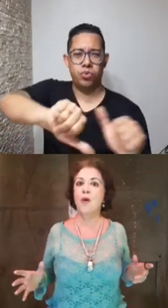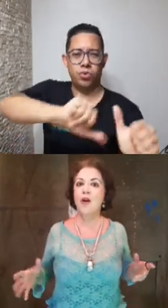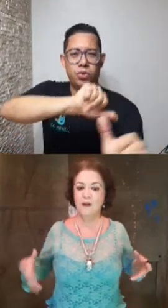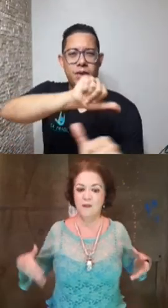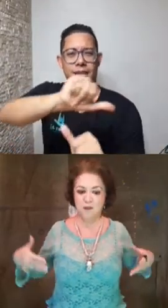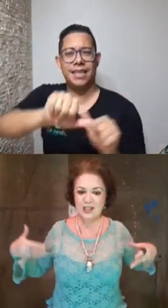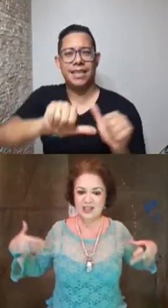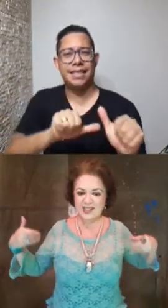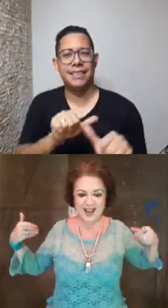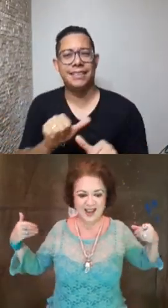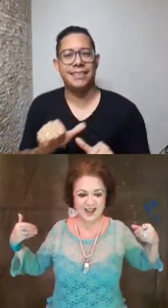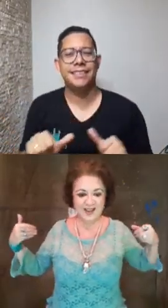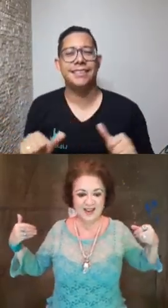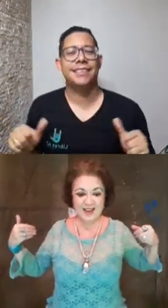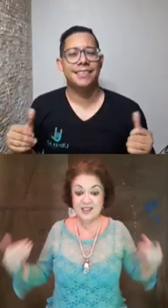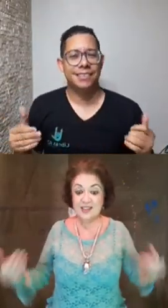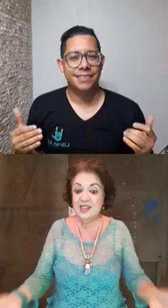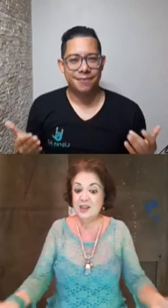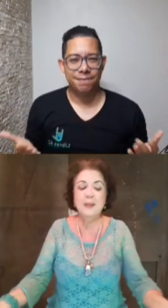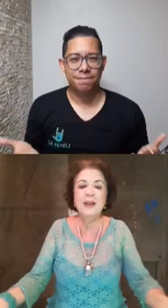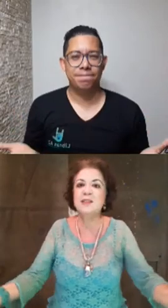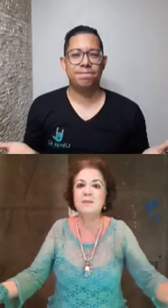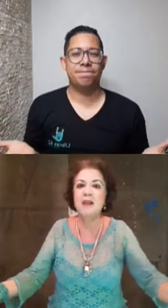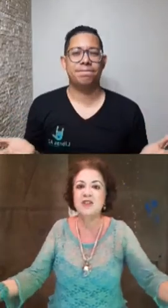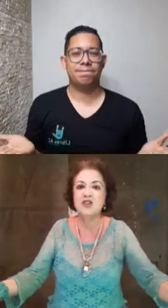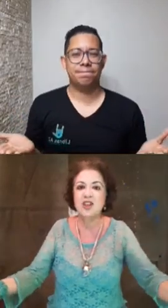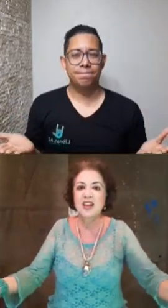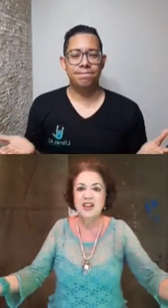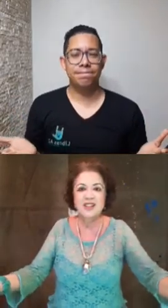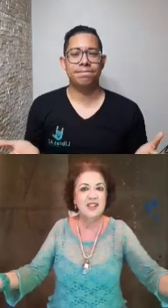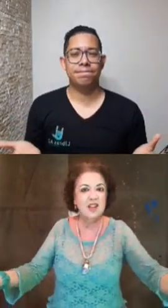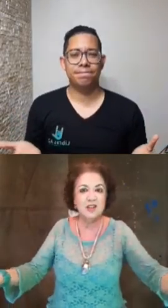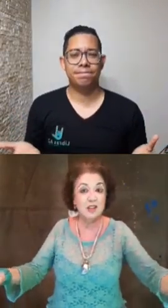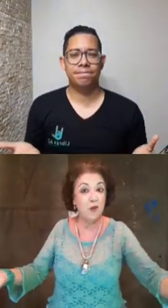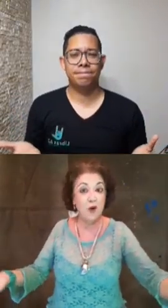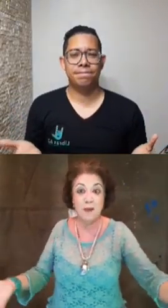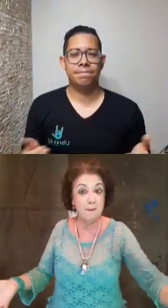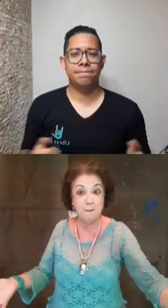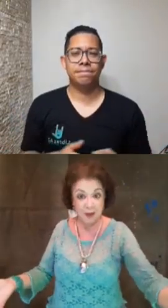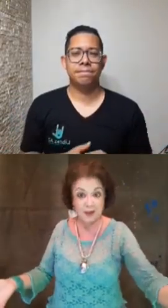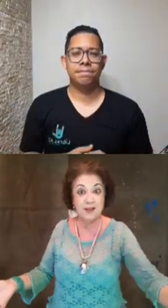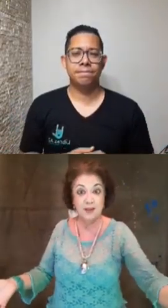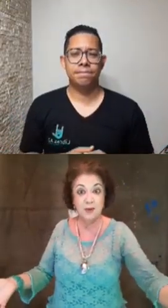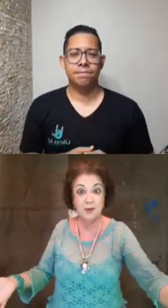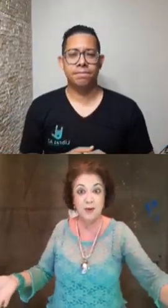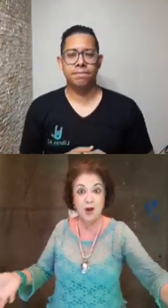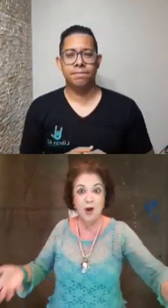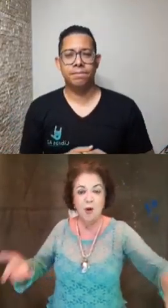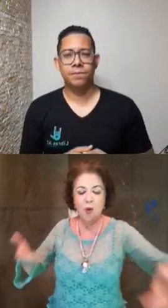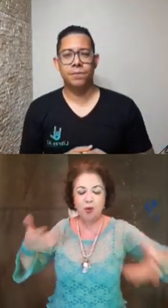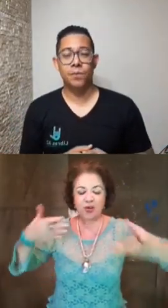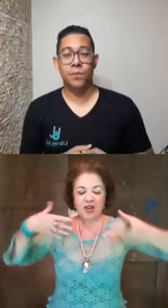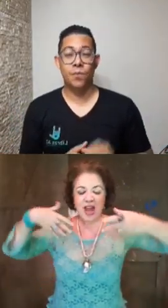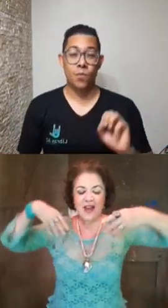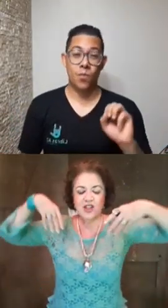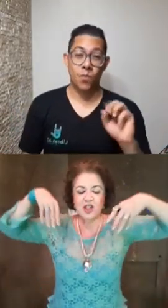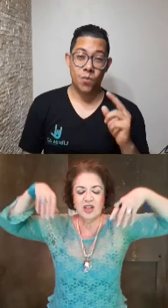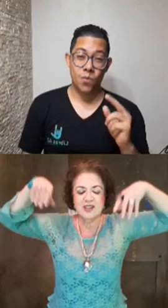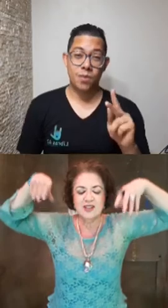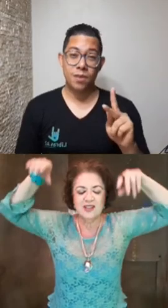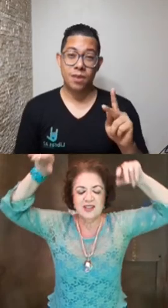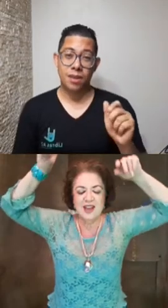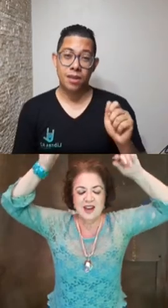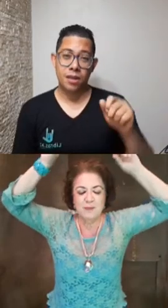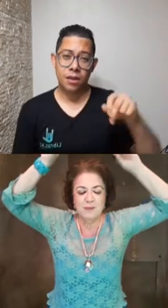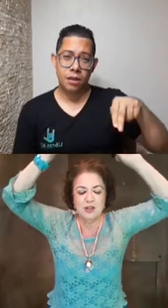Ou você simplesmente se transforma em pântano, ou